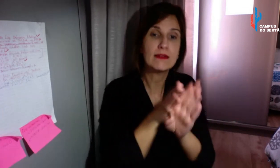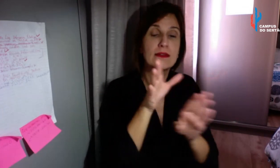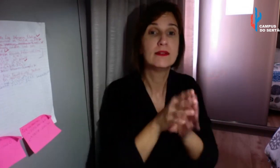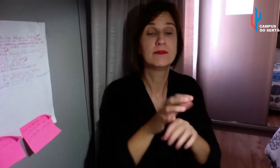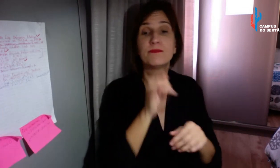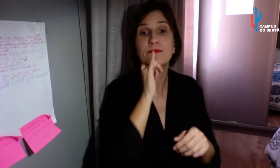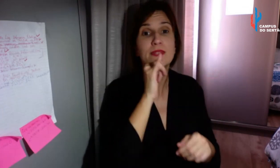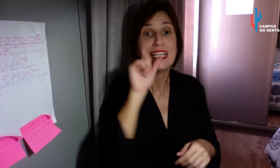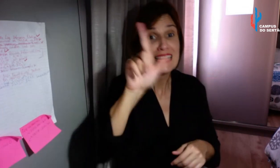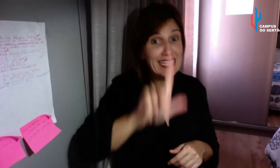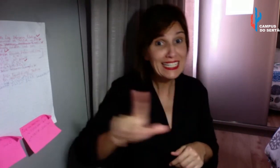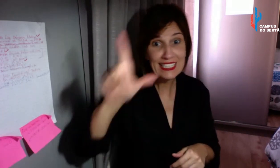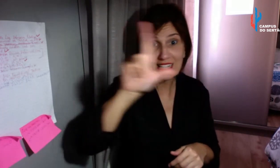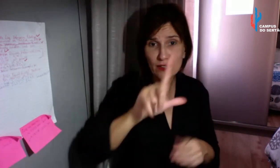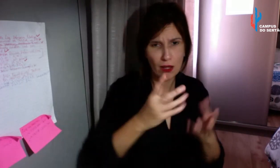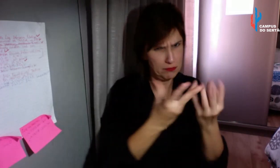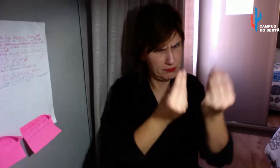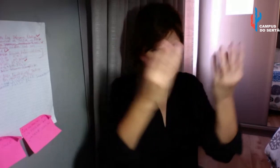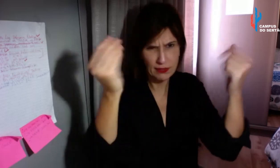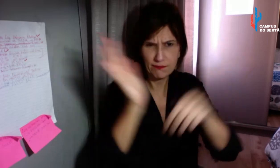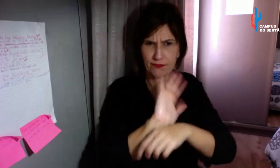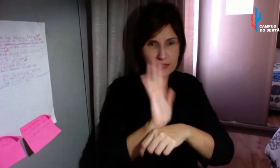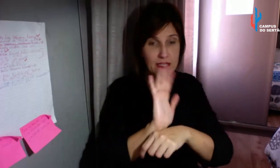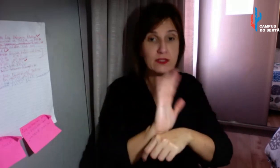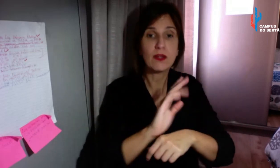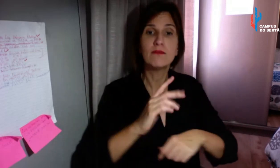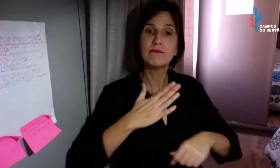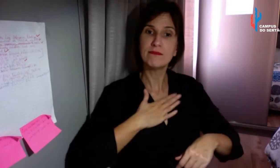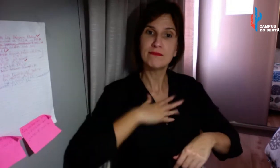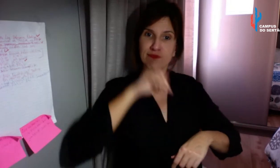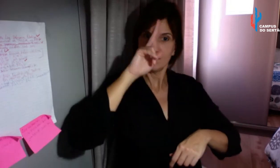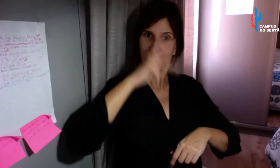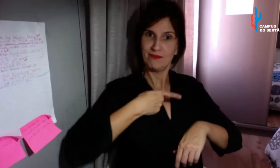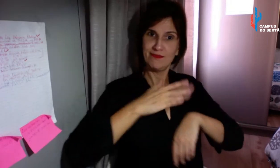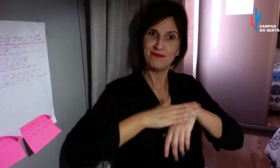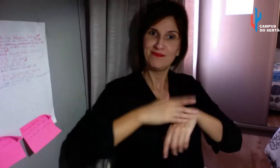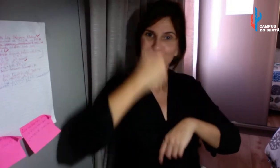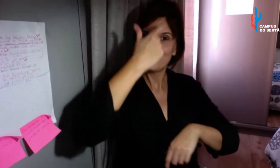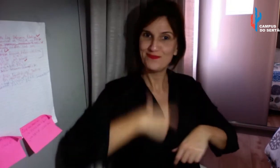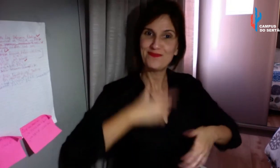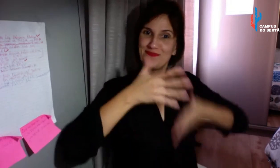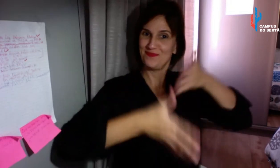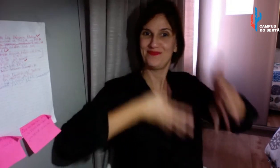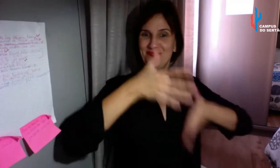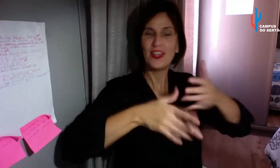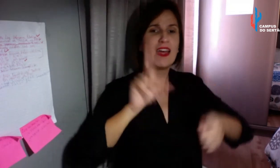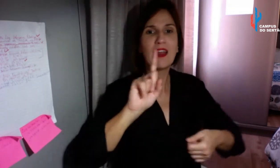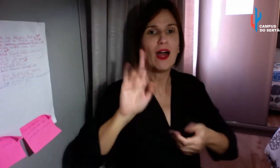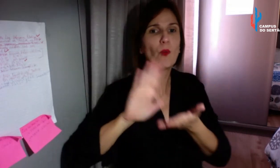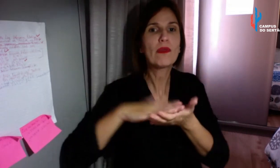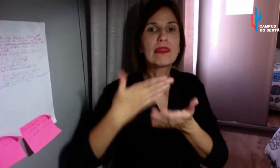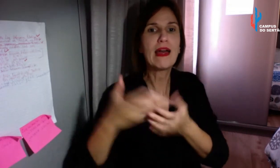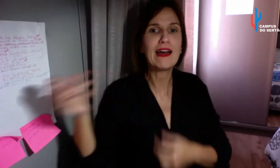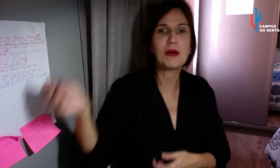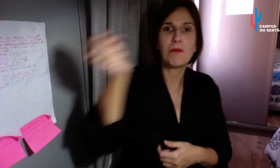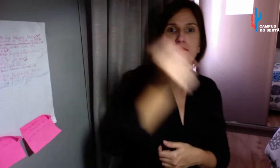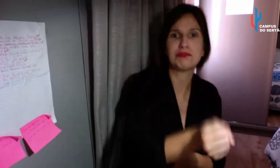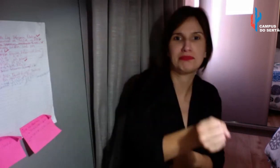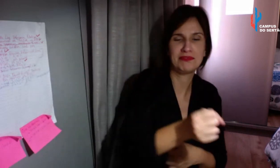E as referências que fizemos também, solicitamos que diversos vídeos de literatura apareçam,